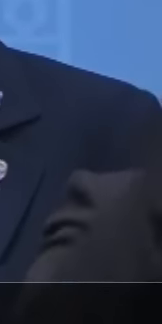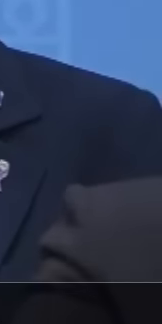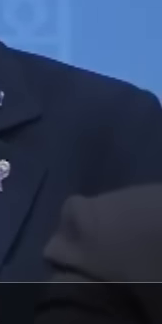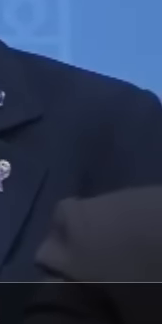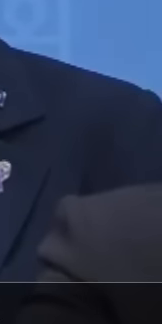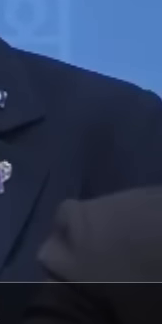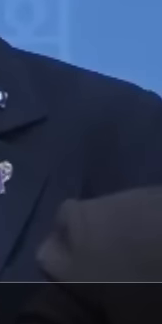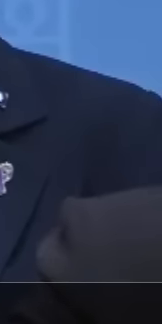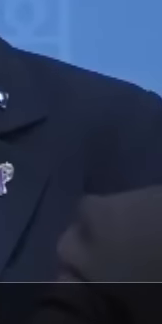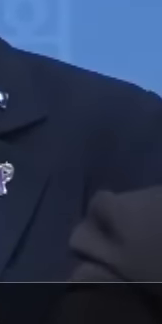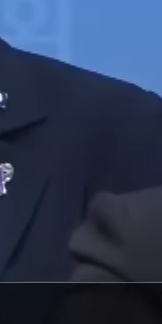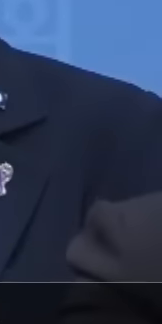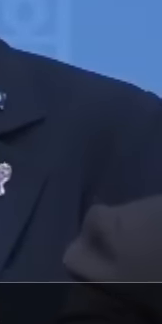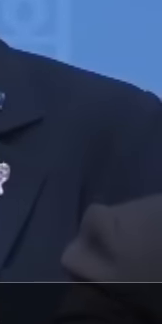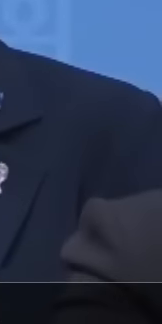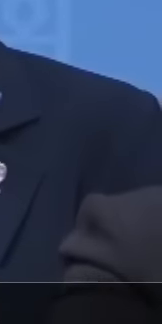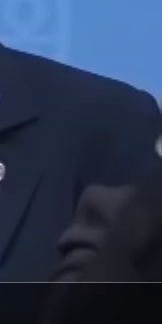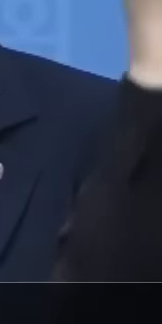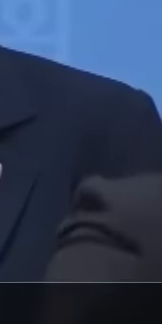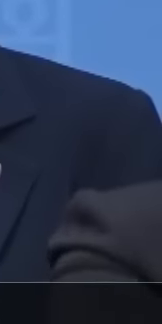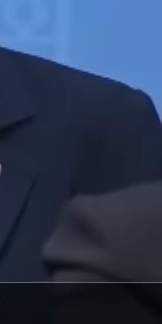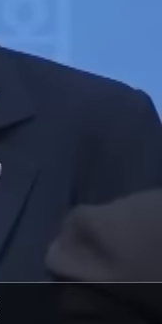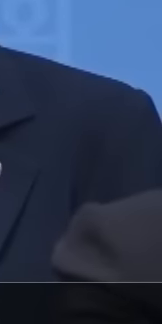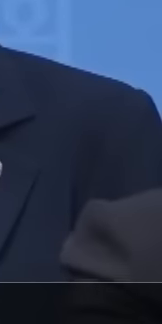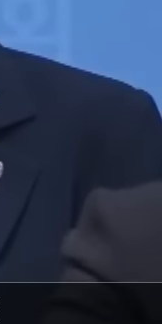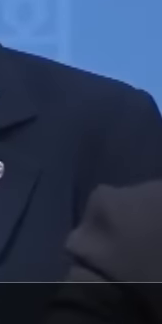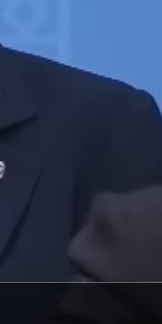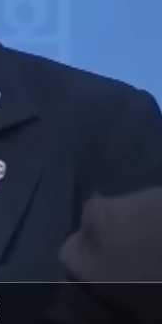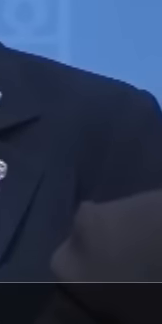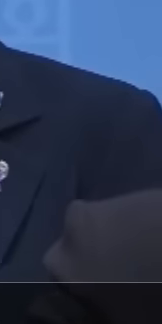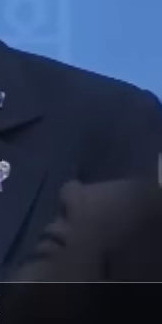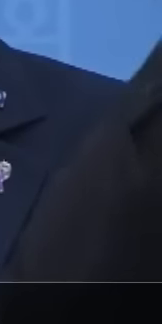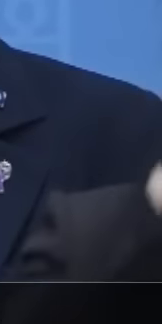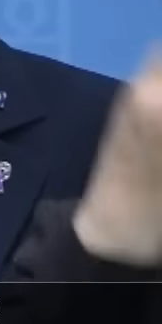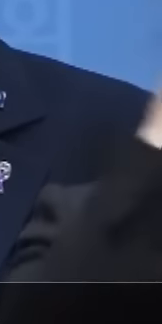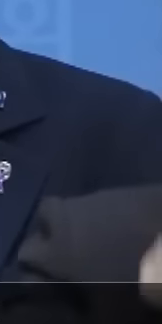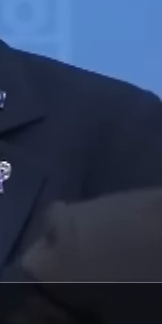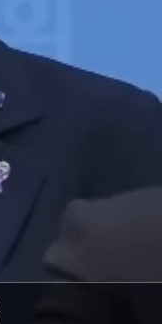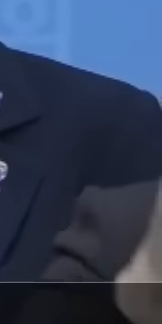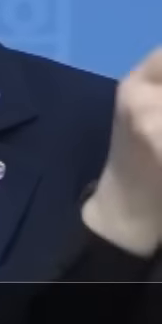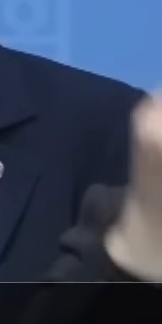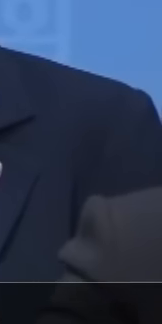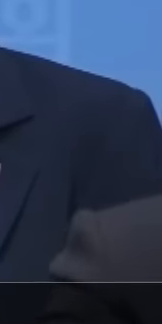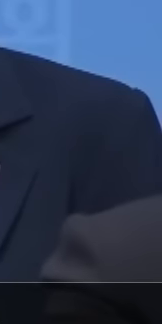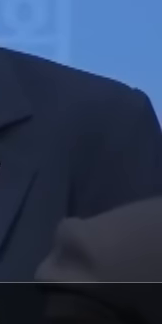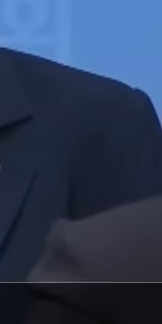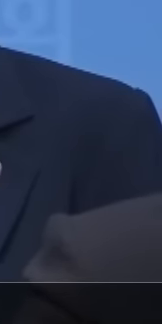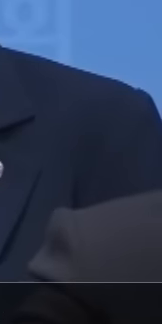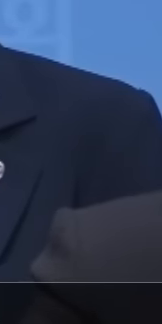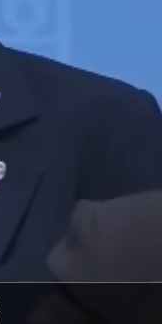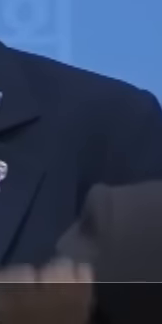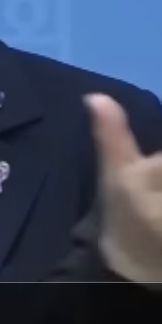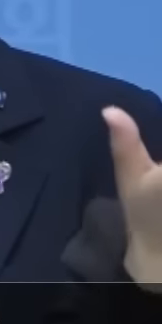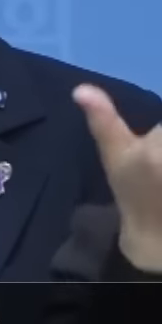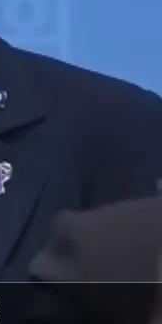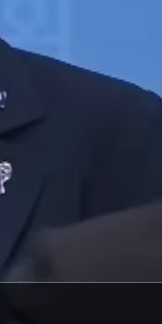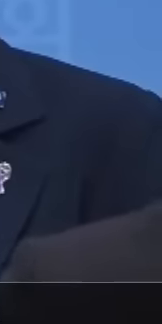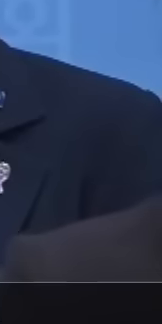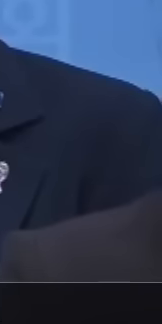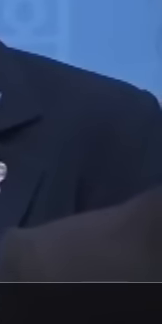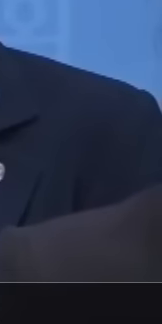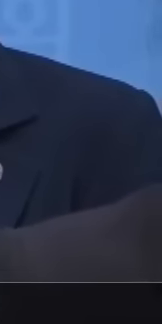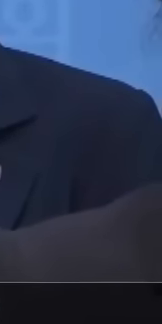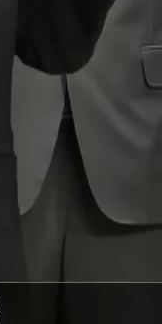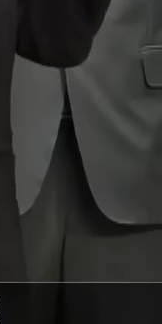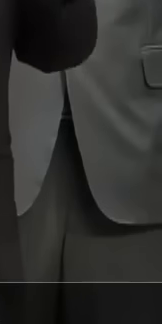돌려 수사권 개혁 취지대로 경찰 수사의 전문성과 역량을 향상하도록 하겠습니다.